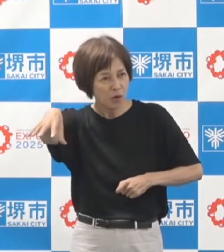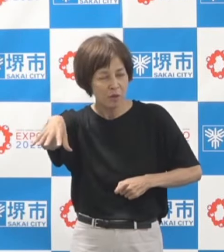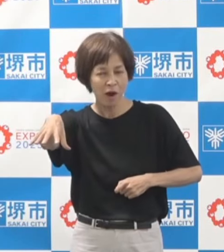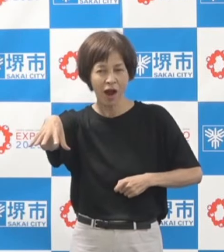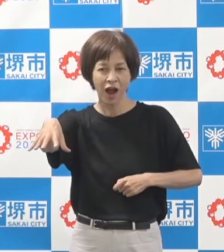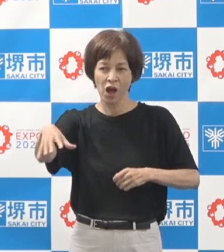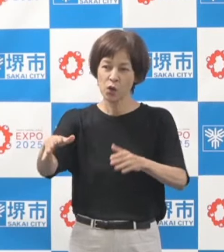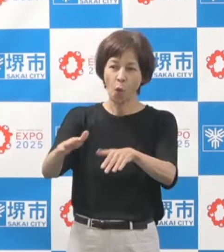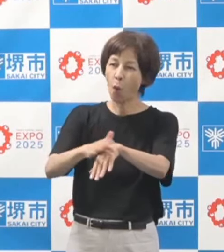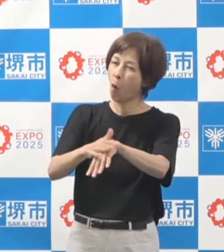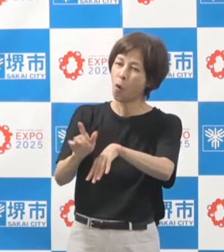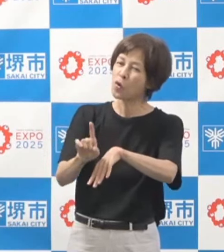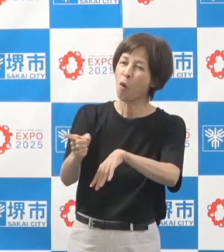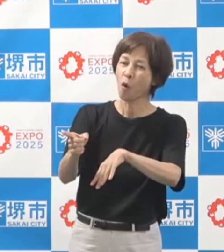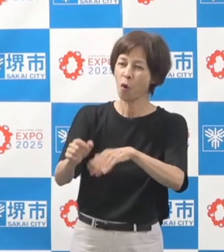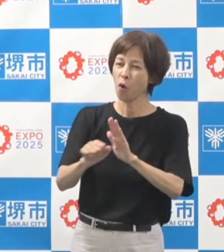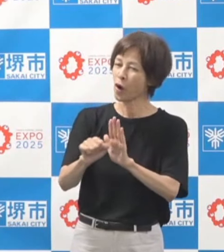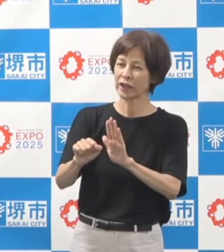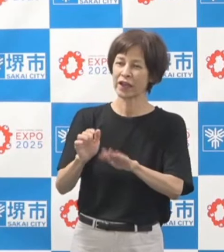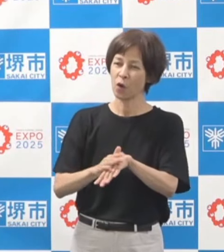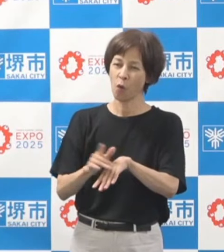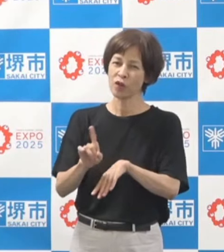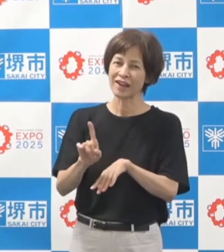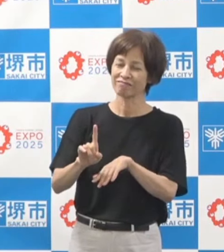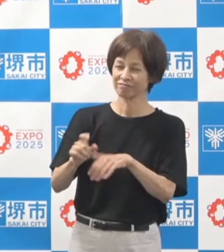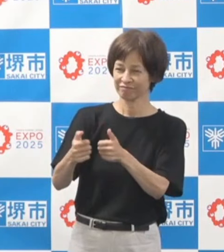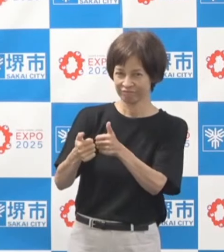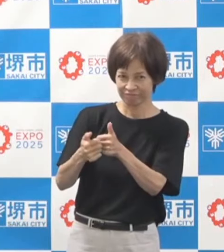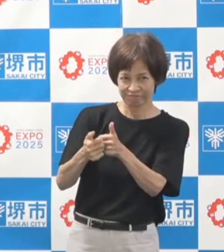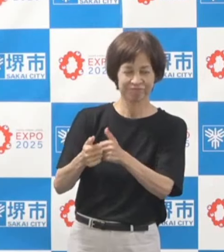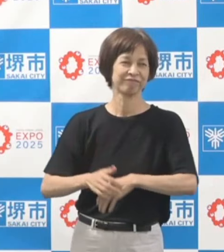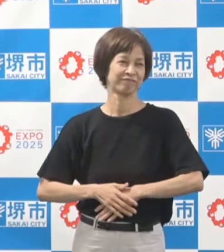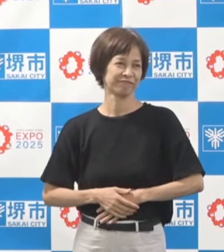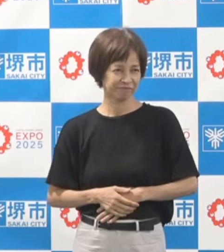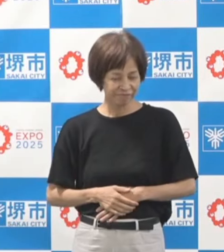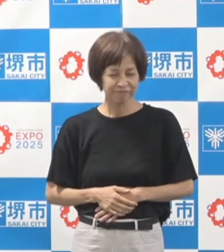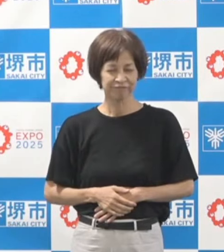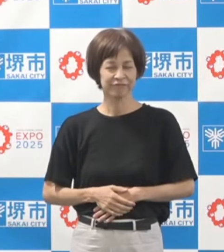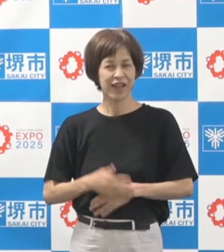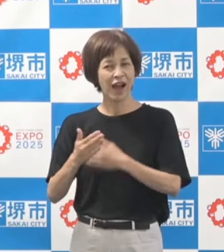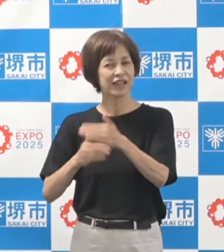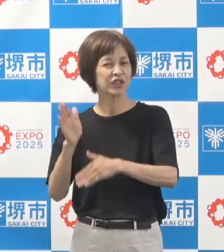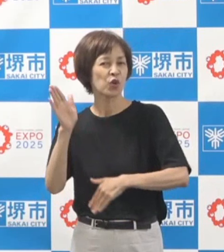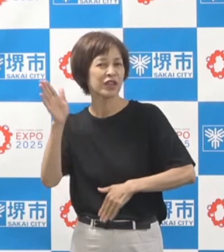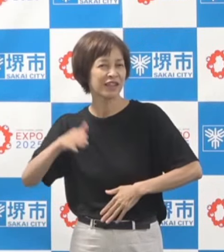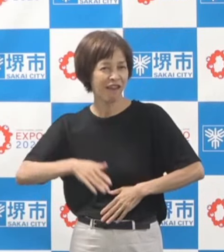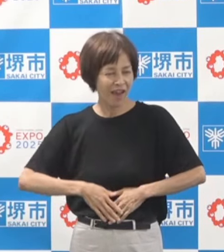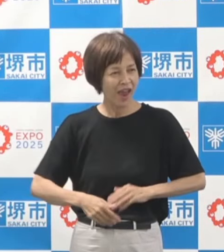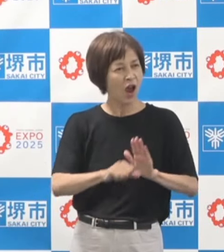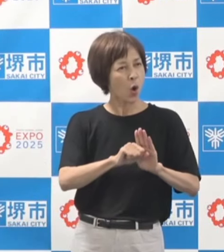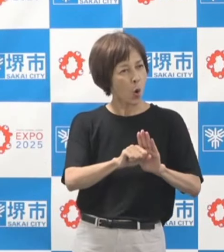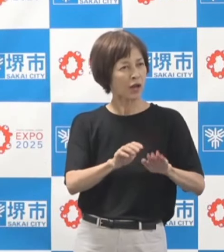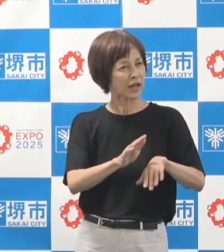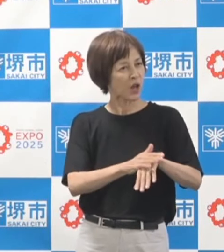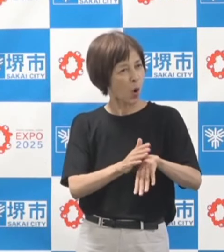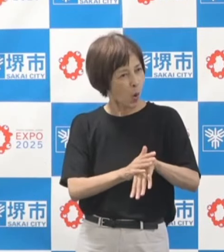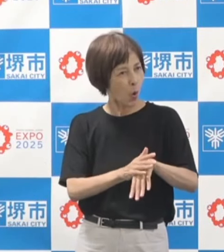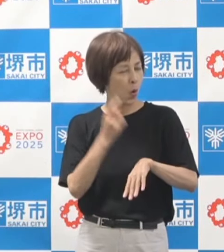とかどうしたらより効果的に進んだかということをさまざま自治体にもお話をお聞きしながら効果的な周知を図りたいと考えています